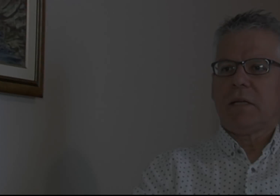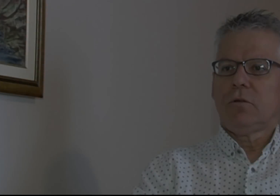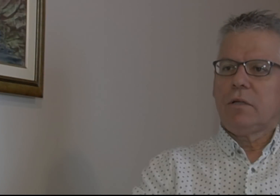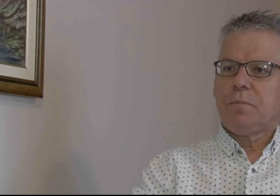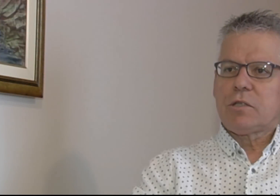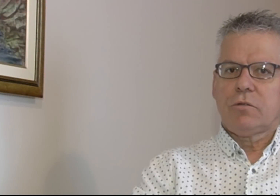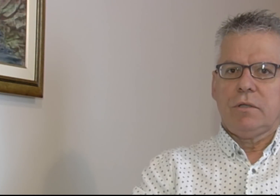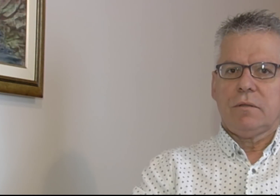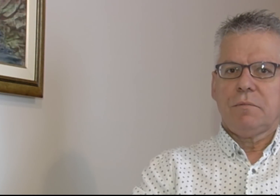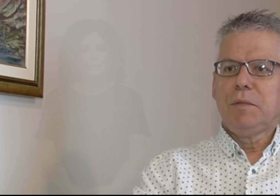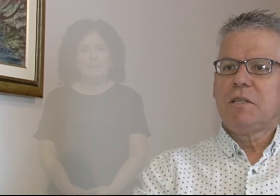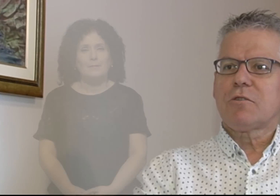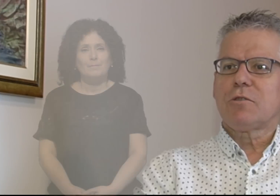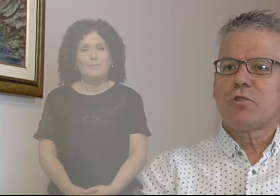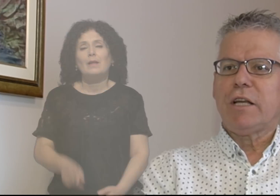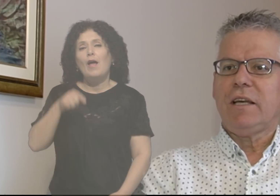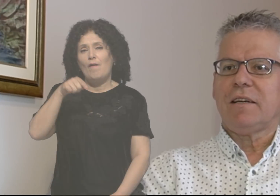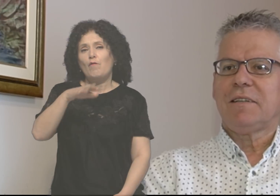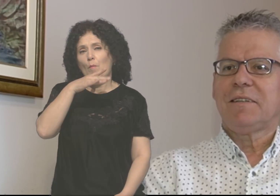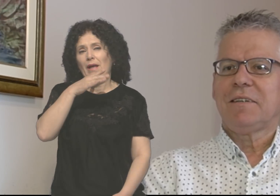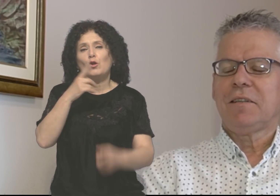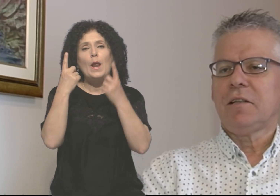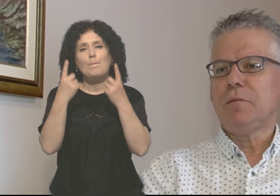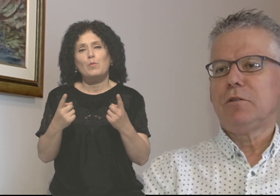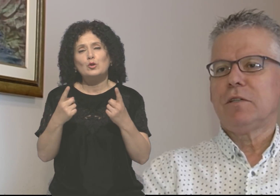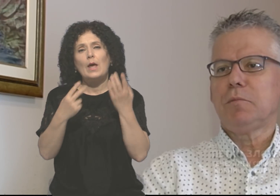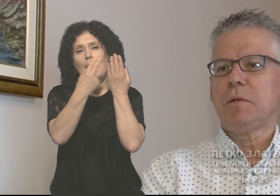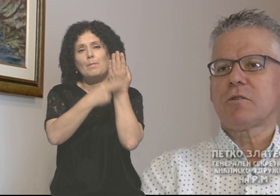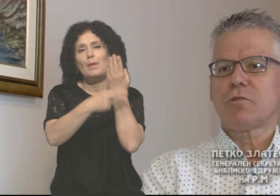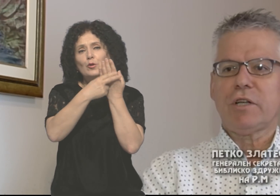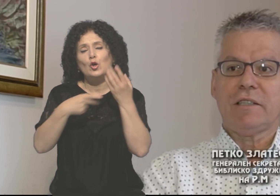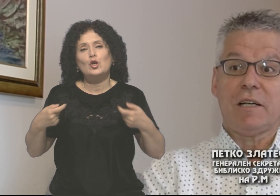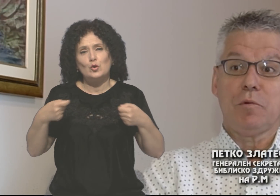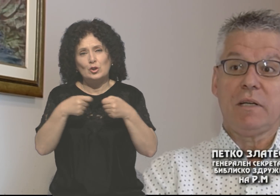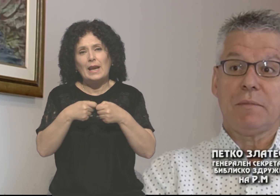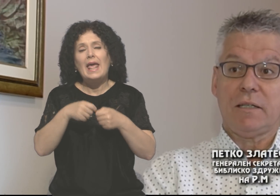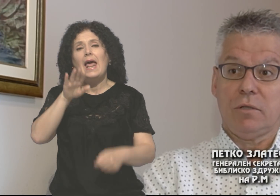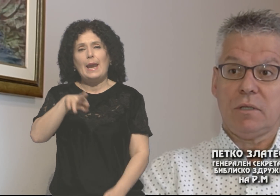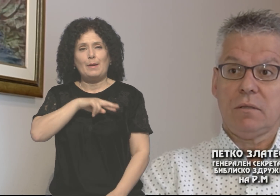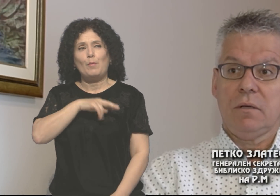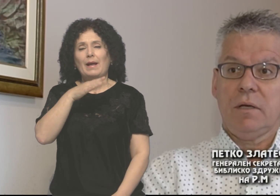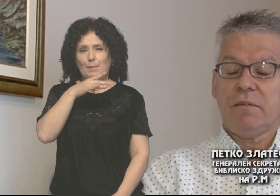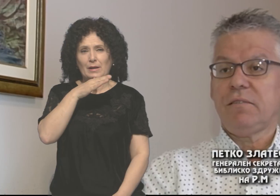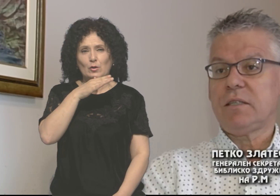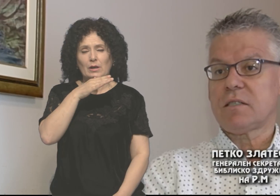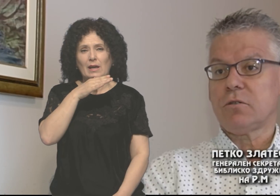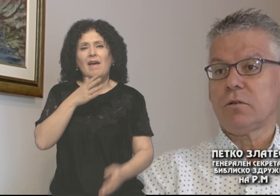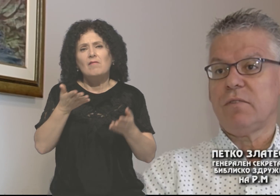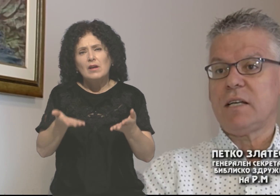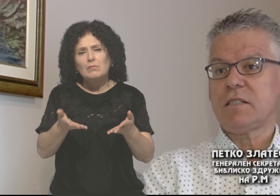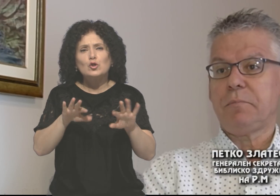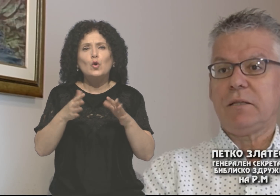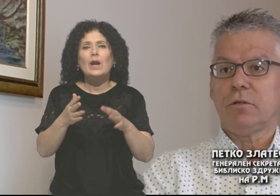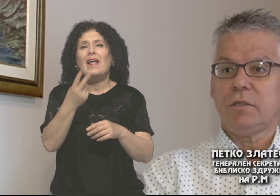Во Македонија постои библиско здружение, именувано Библиско здружение на Република Македонија. Еве веќе